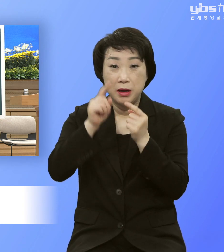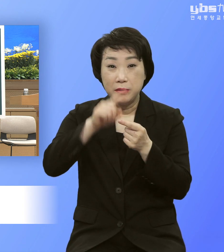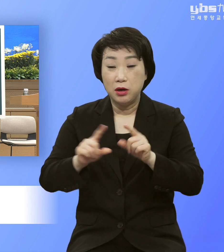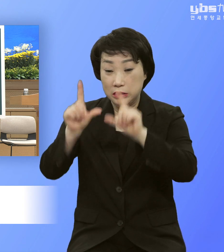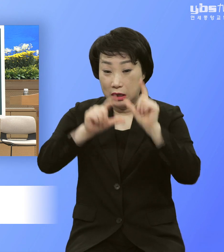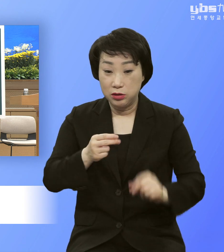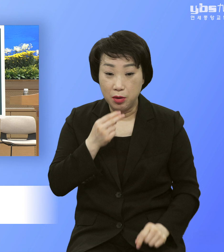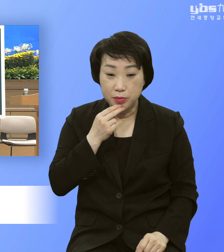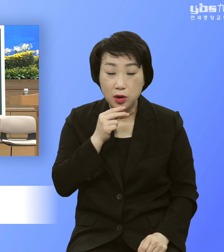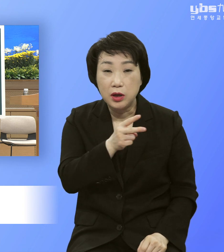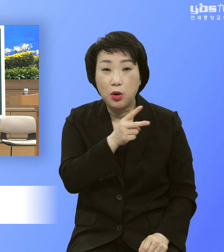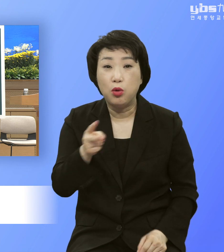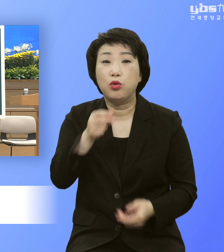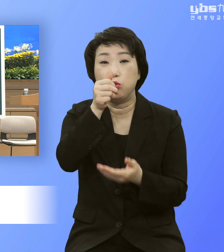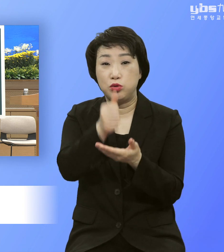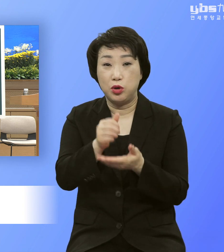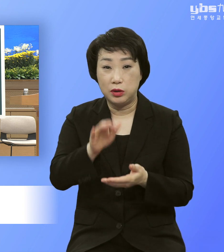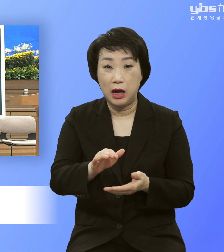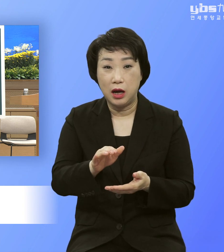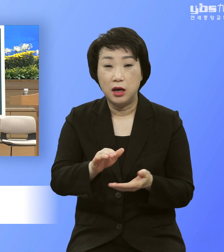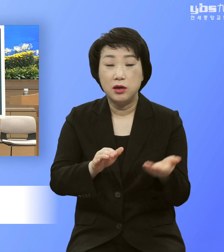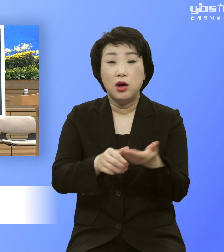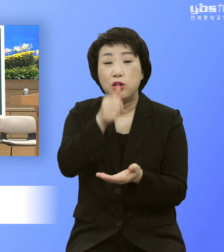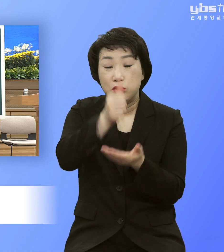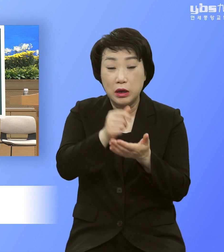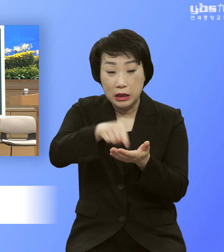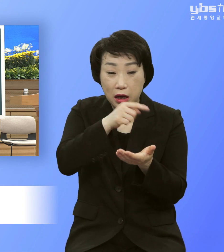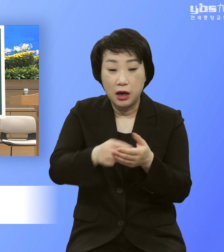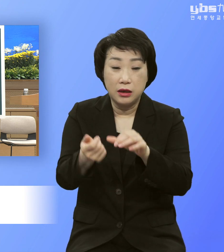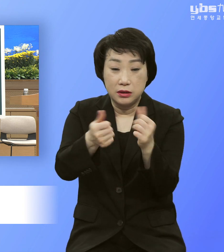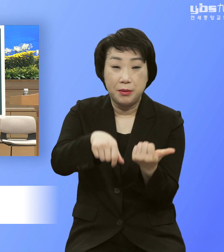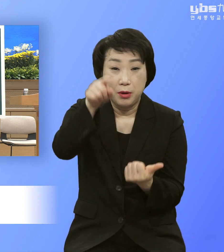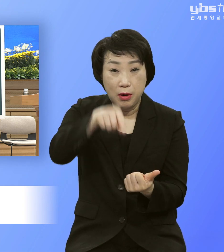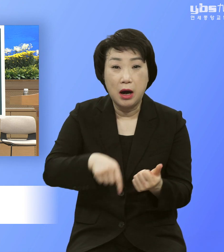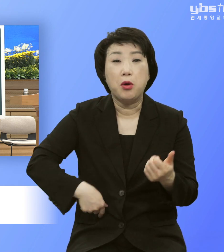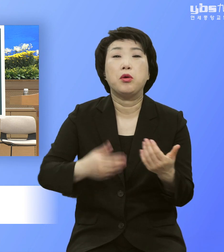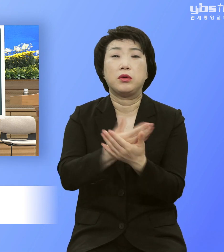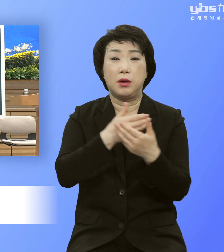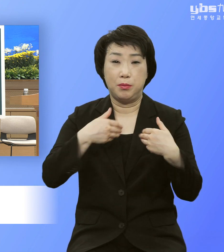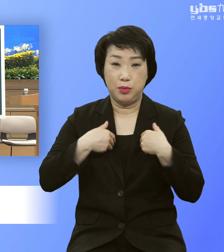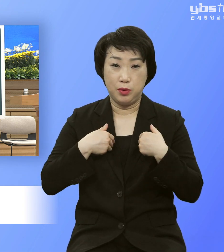못 살냐? 그건 죄다. 죄값은 사망이니 회개하라.